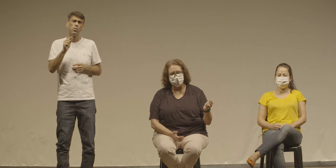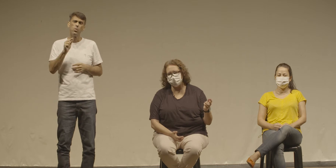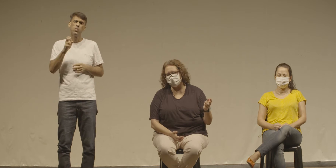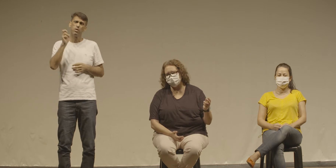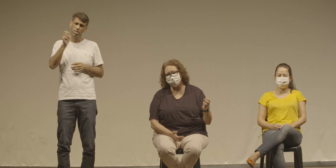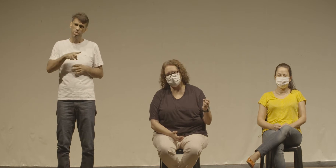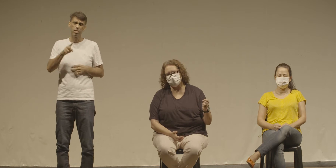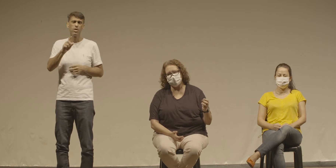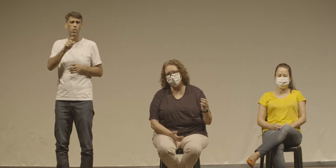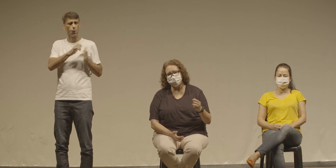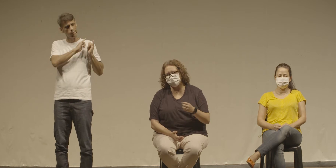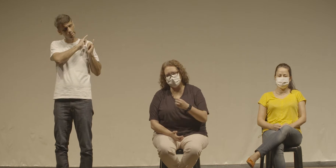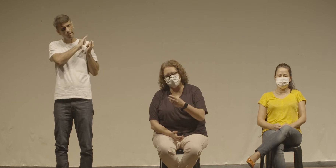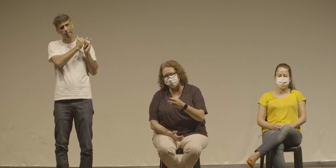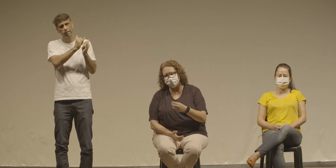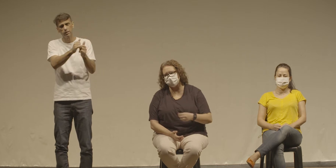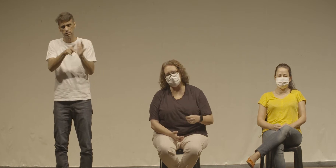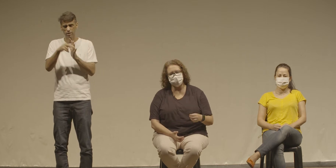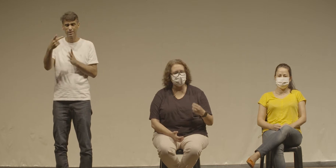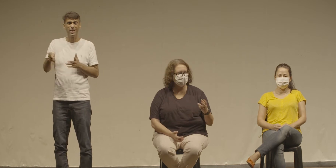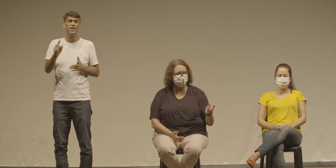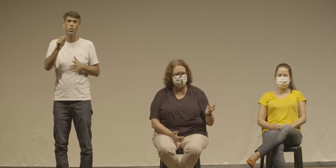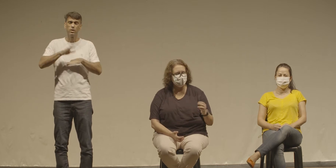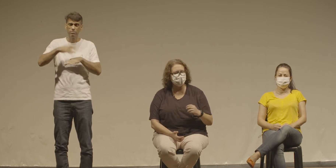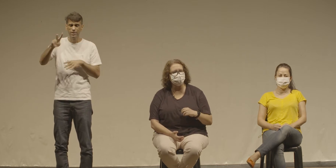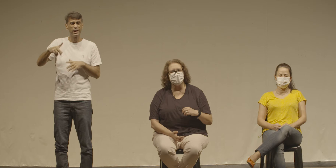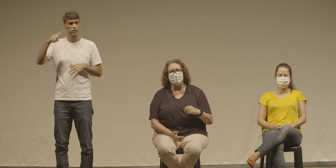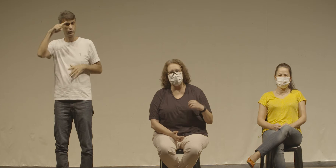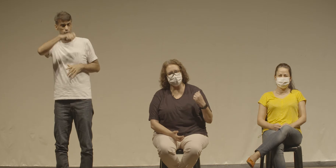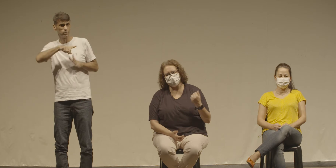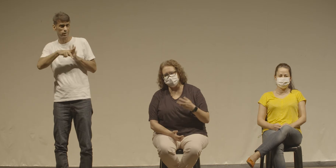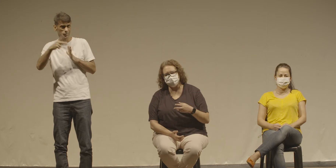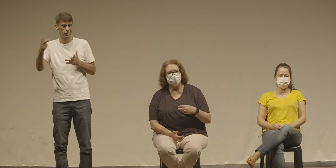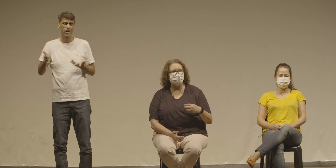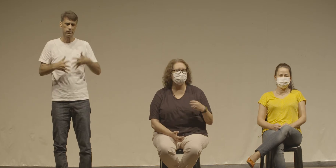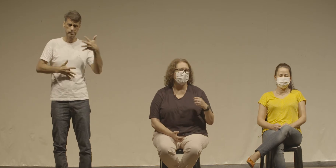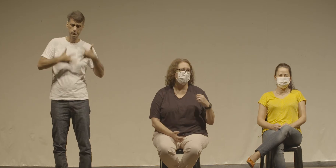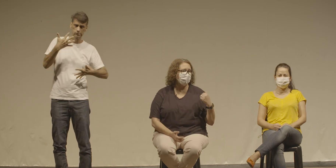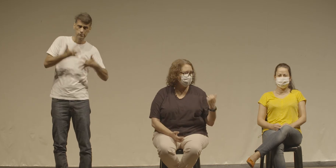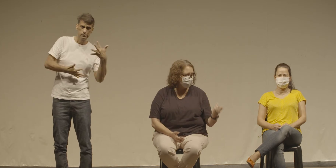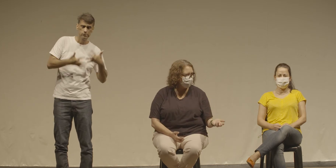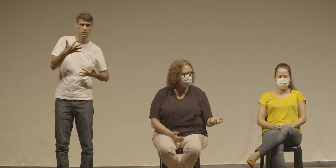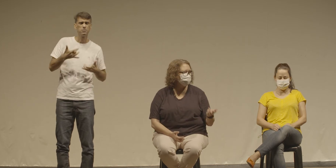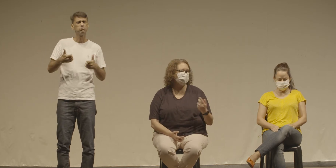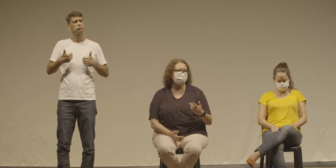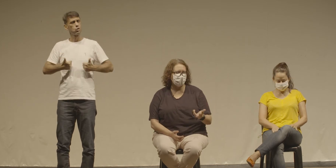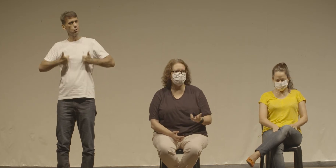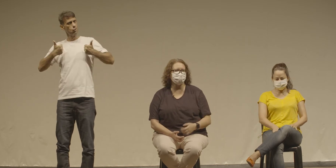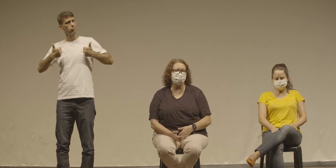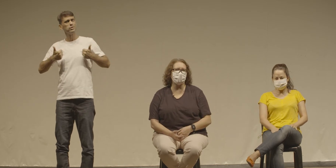de cada uma delas, né? Aonde é o sapato apertado de cada uma delas, as frustrações, o